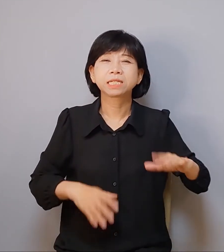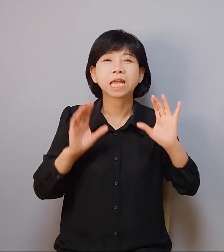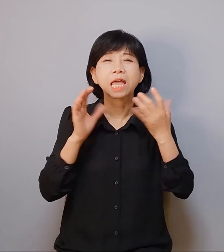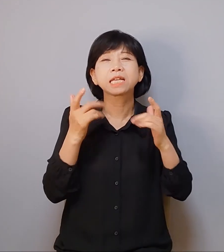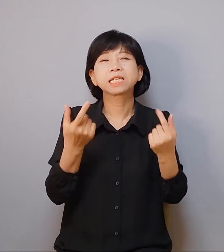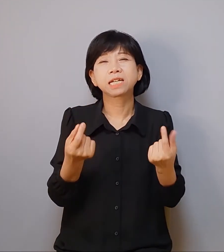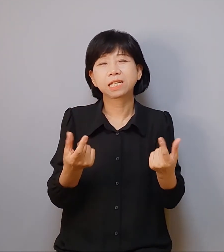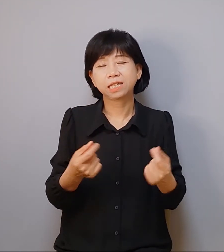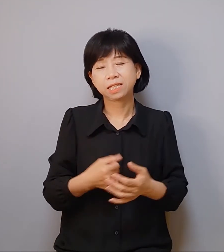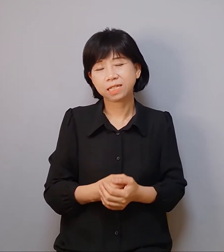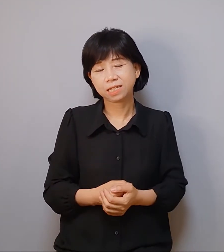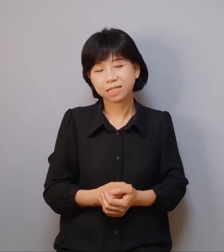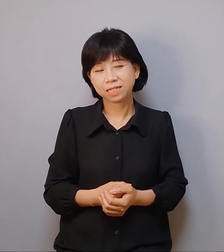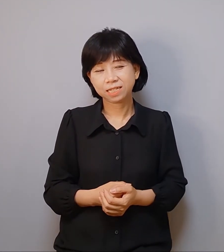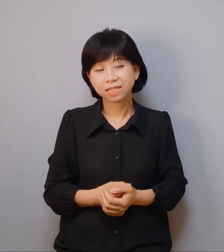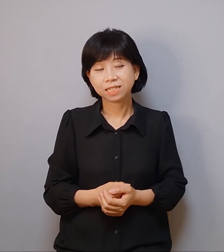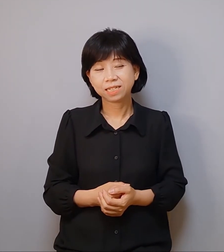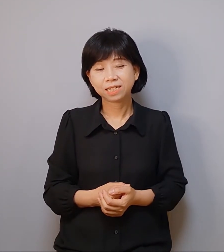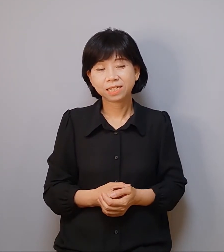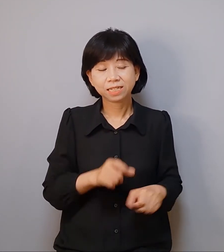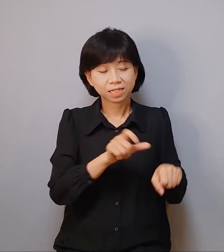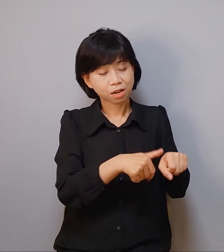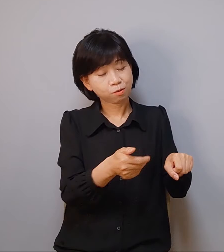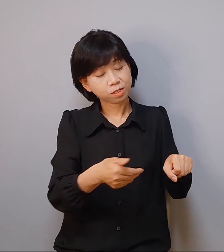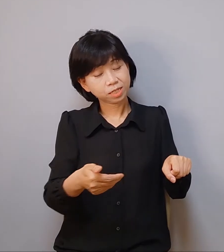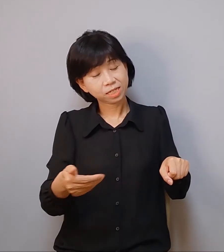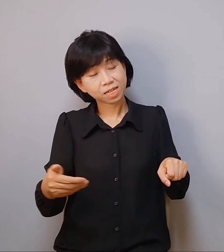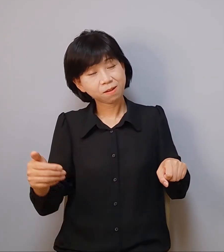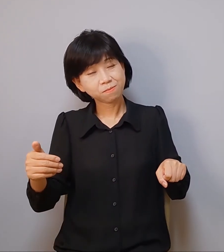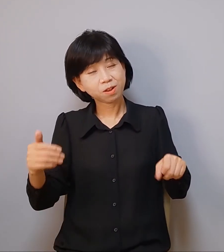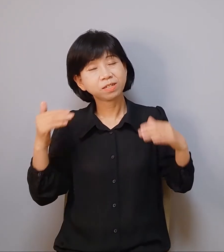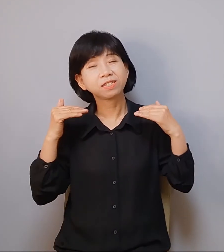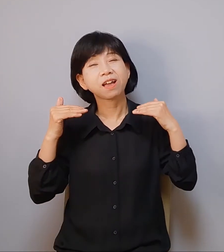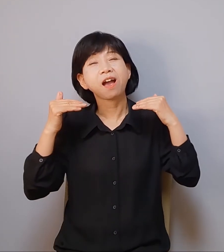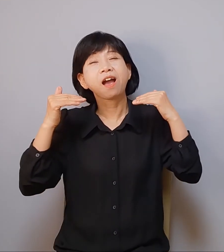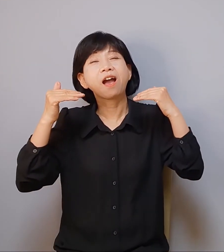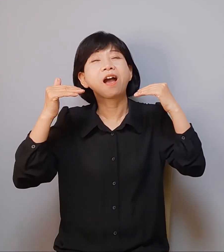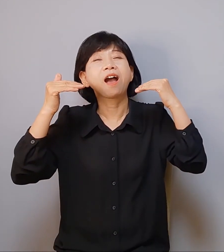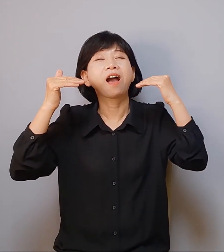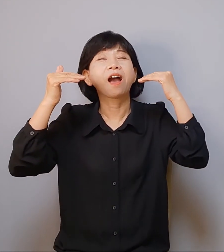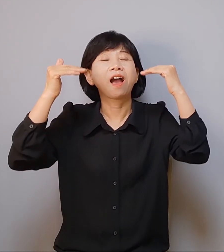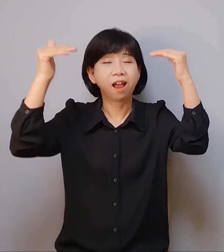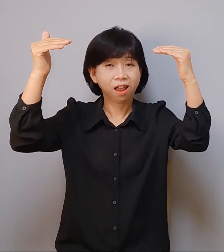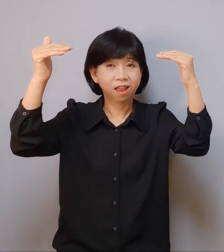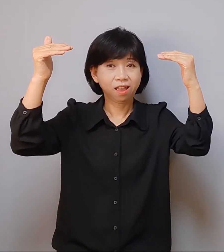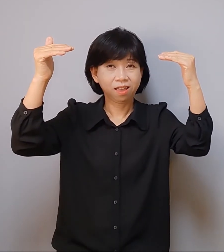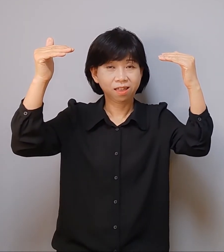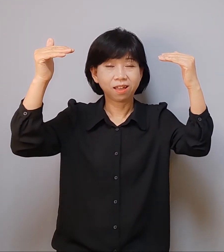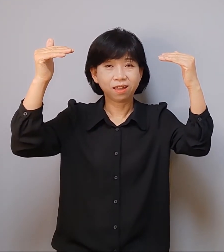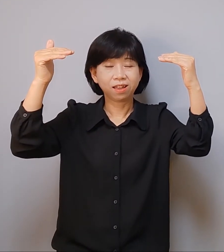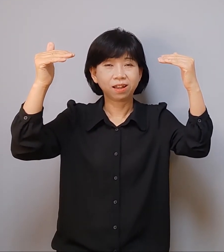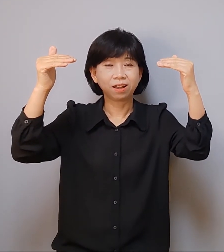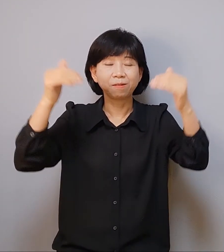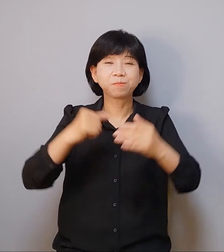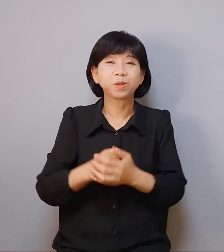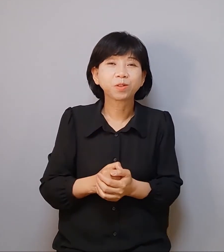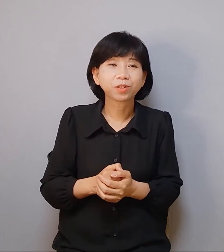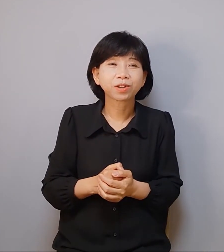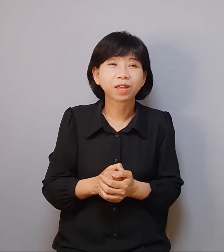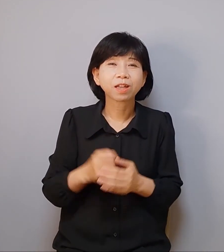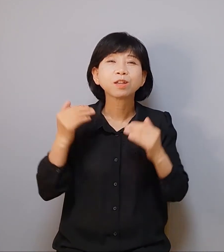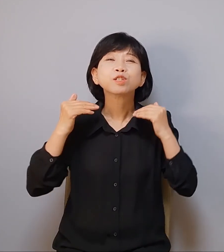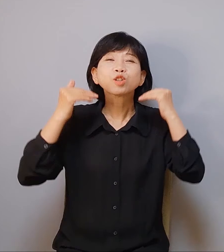신분이 바뀌어서 세월이 좀 지나야 돼요. 아이가 세월이 지나면서 커가면서 철든다고 하죠.